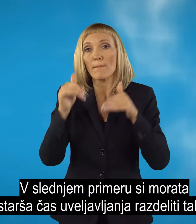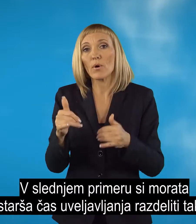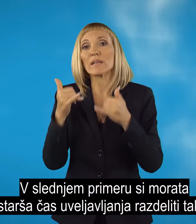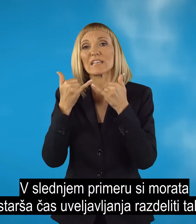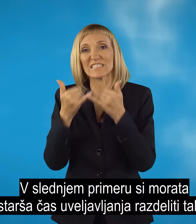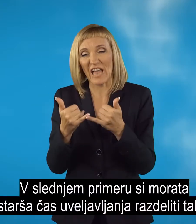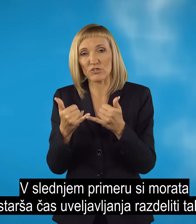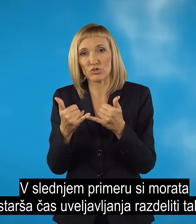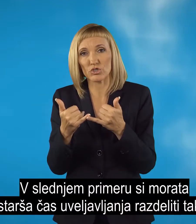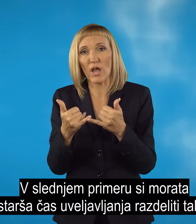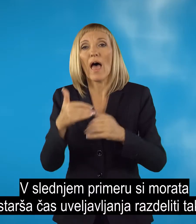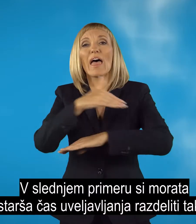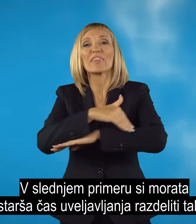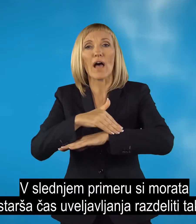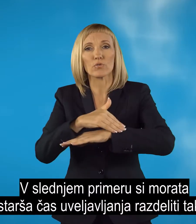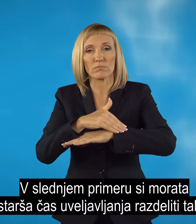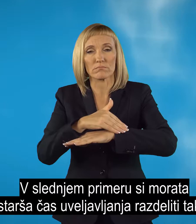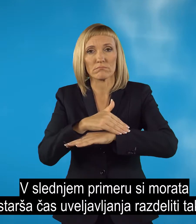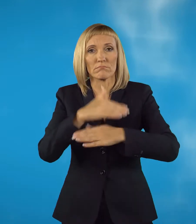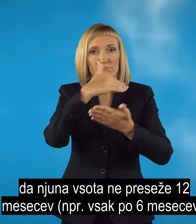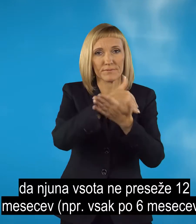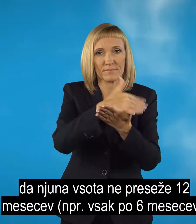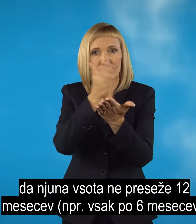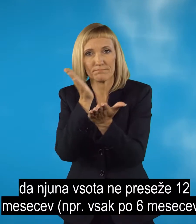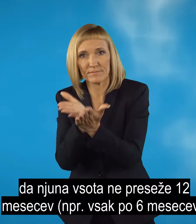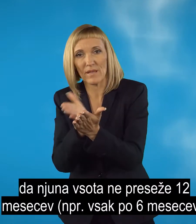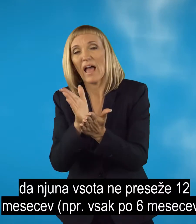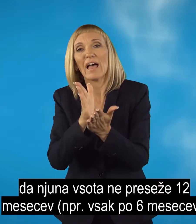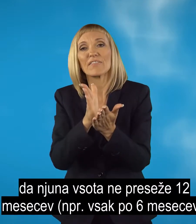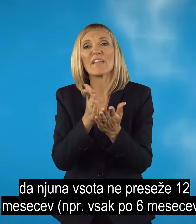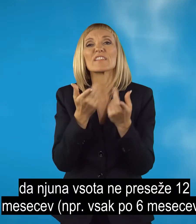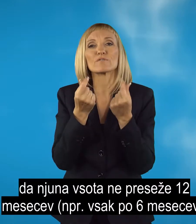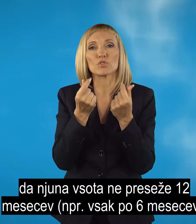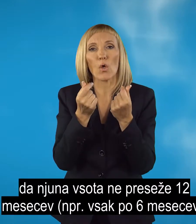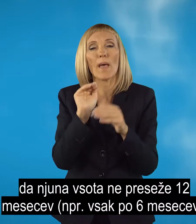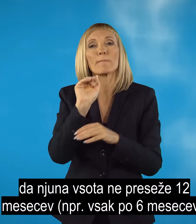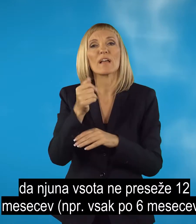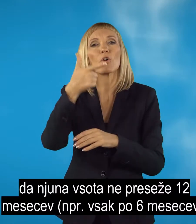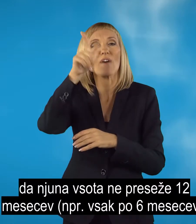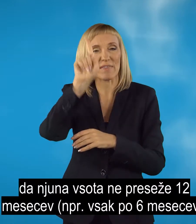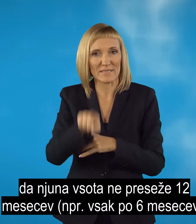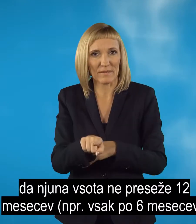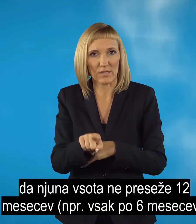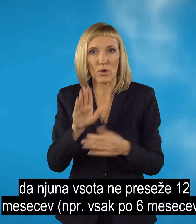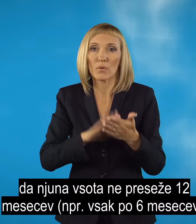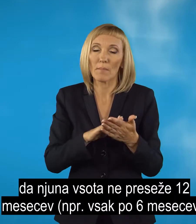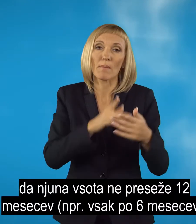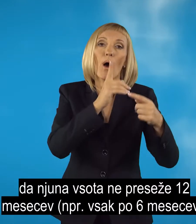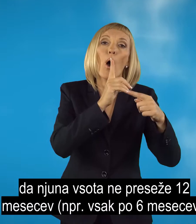starša čas uveljavljanja razdeliti tako, da njuna vsota ne preseže 12 mesecev, na primer vsak po